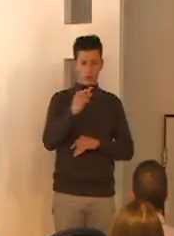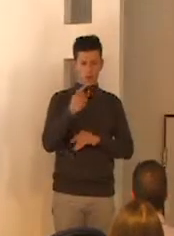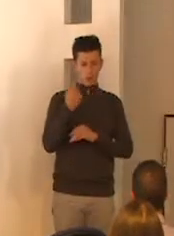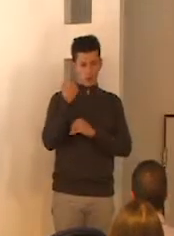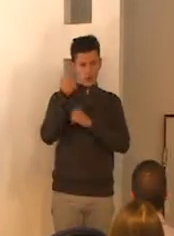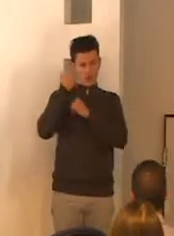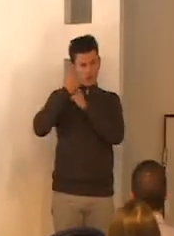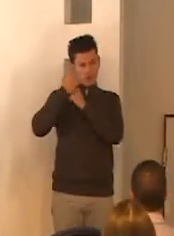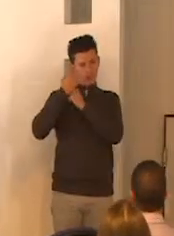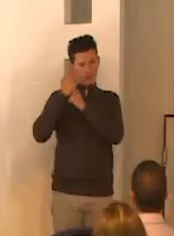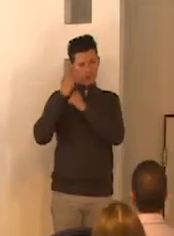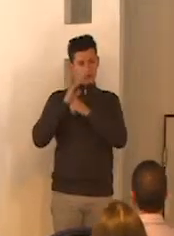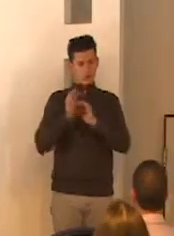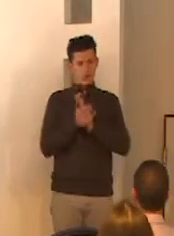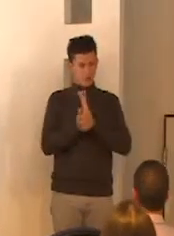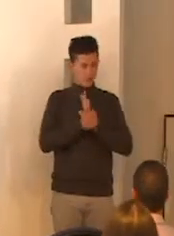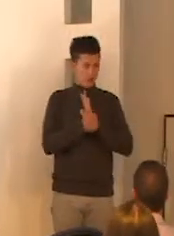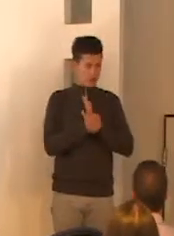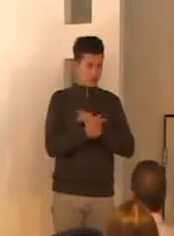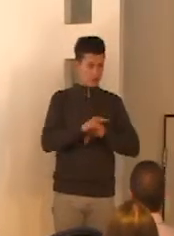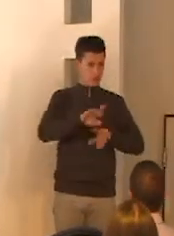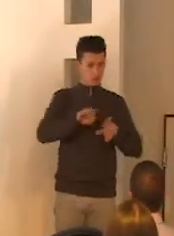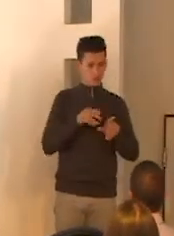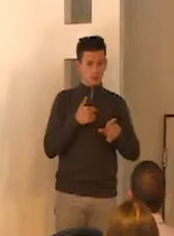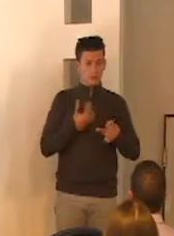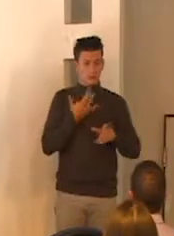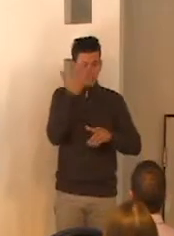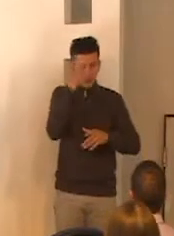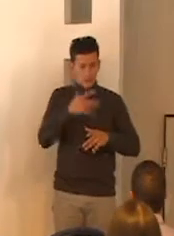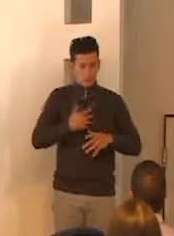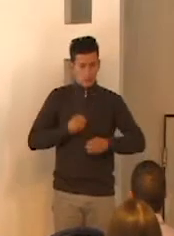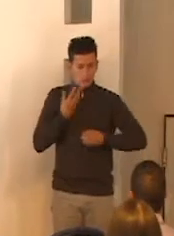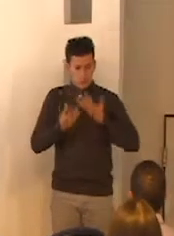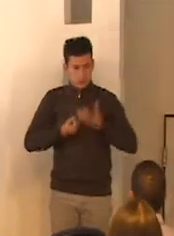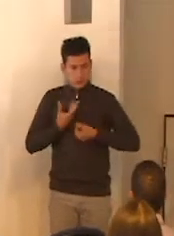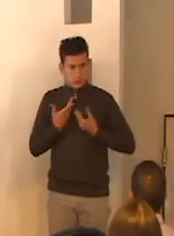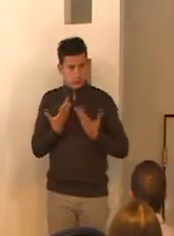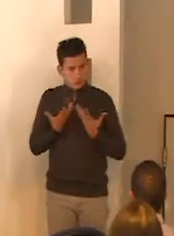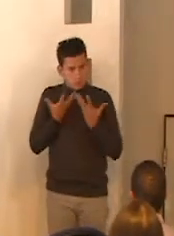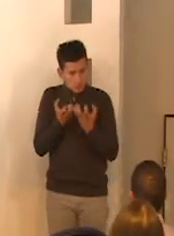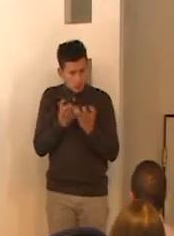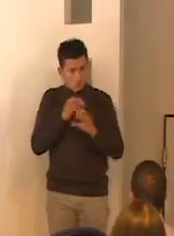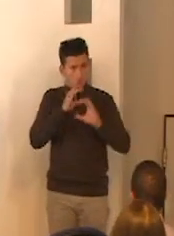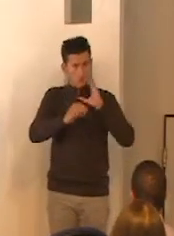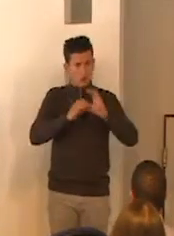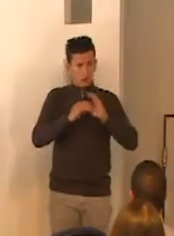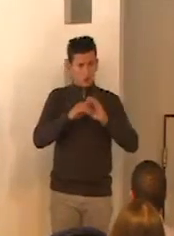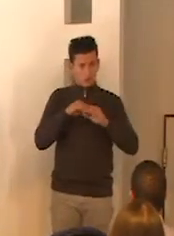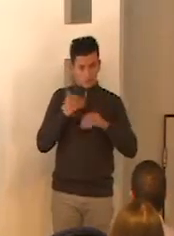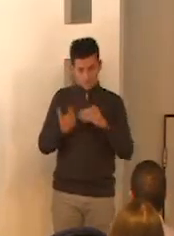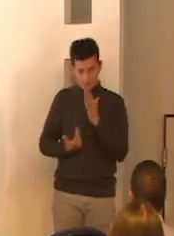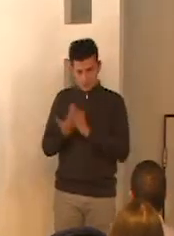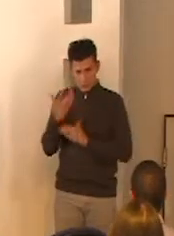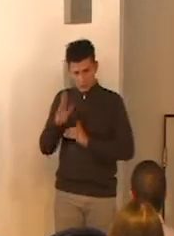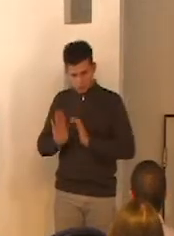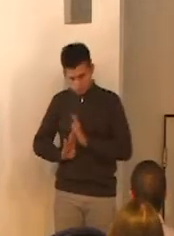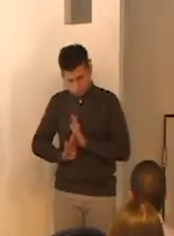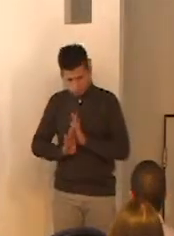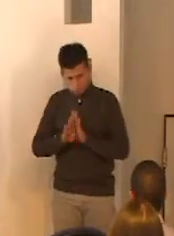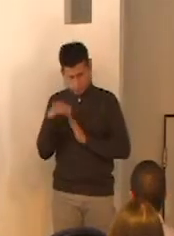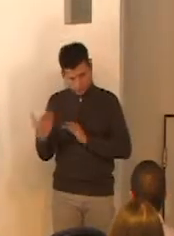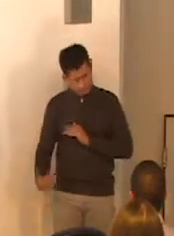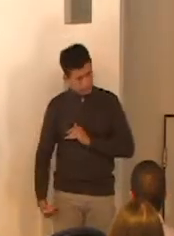que yo expreso mi intención comunicativa y que se va desarrollando a lo largo de toda la